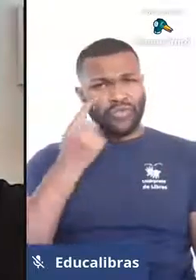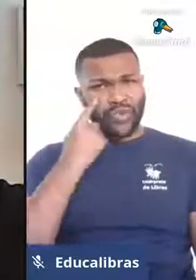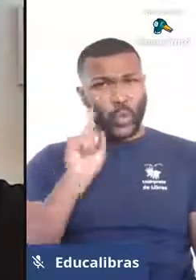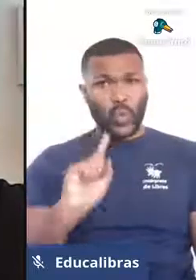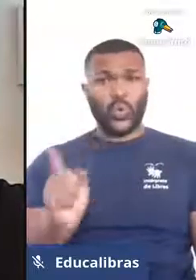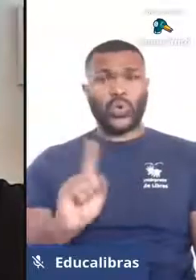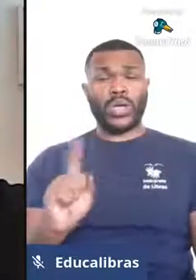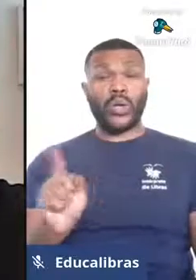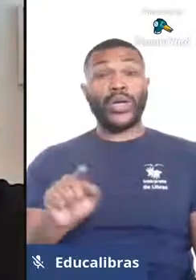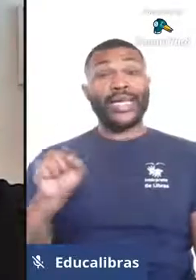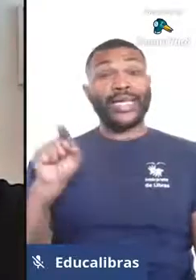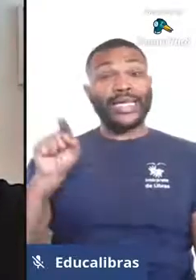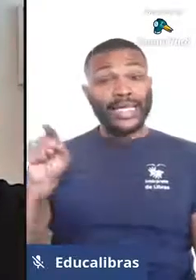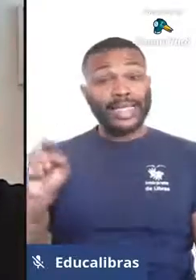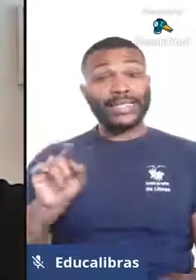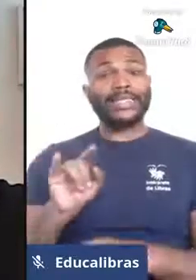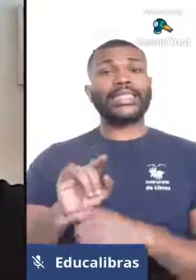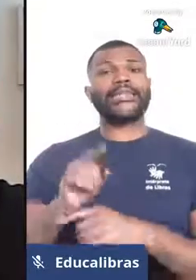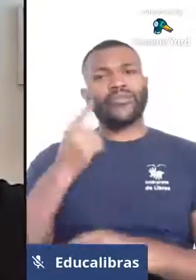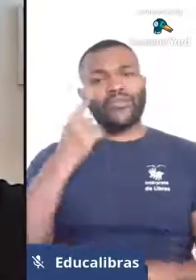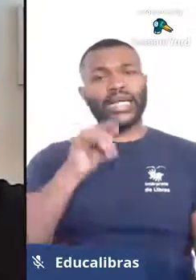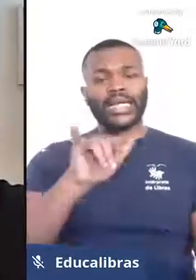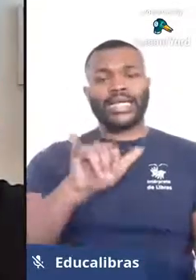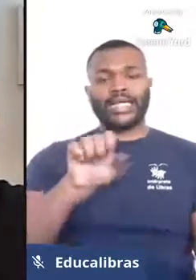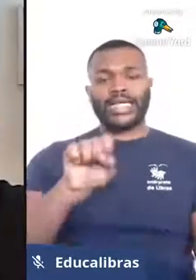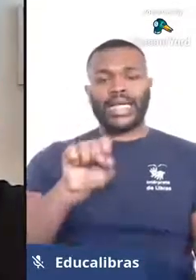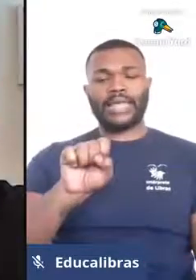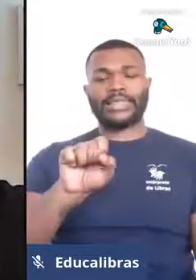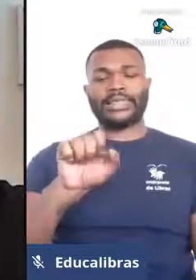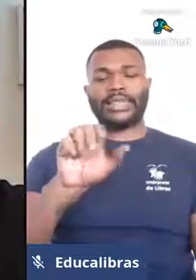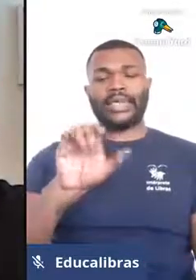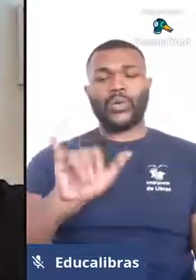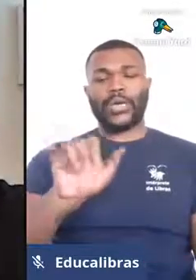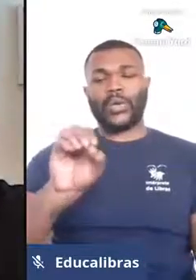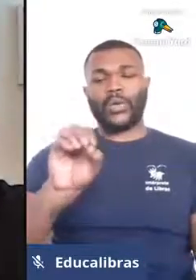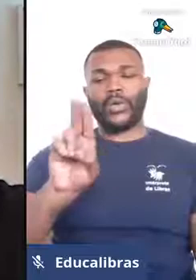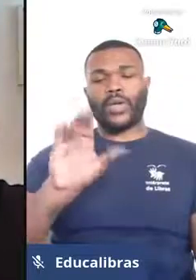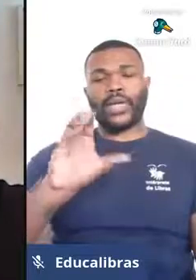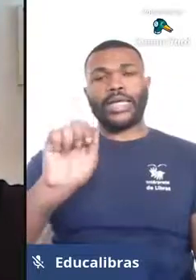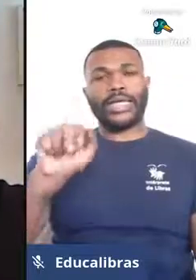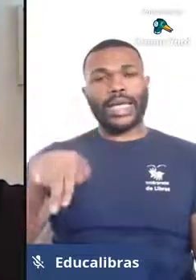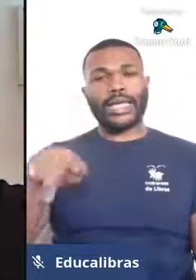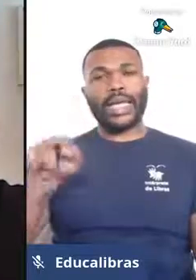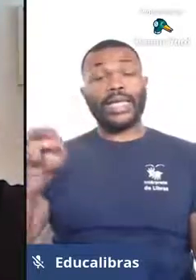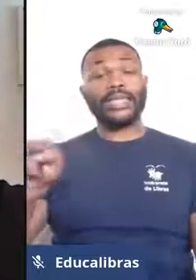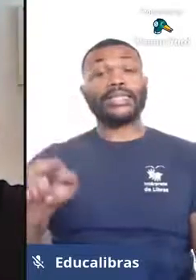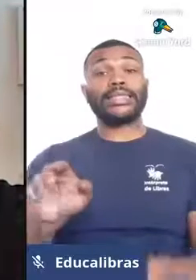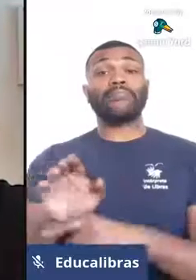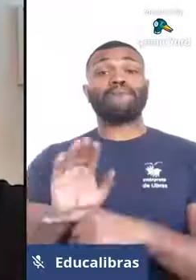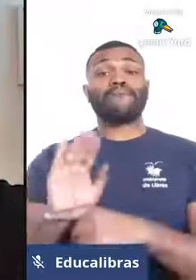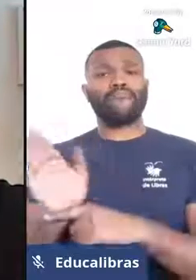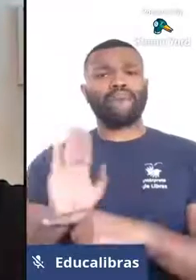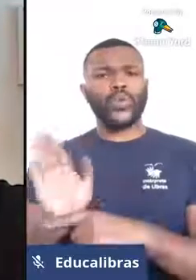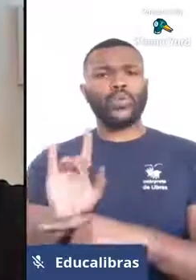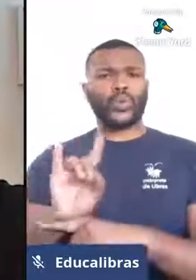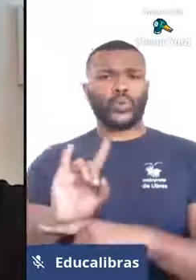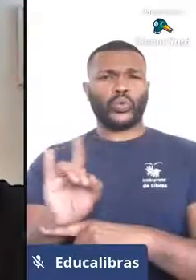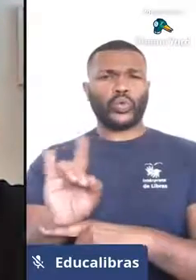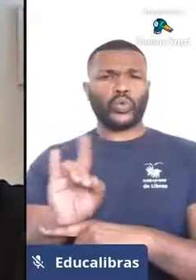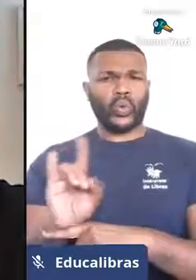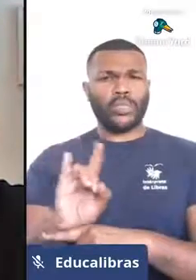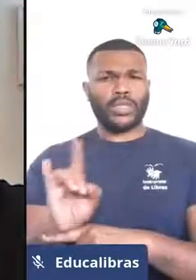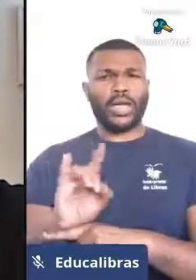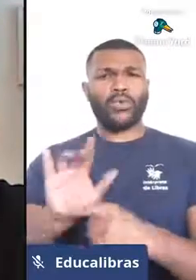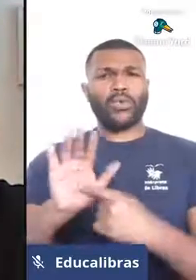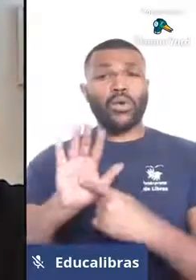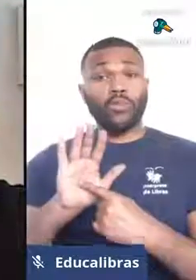Se você for no Google, você acha fácil. Tem um filme fantástico, né, que mostra atletas